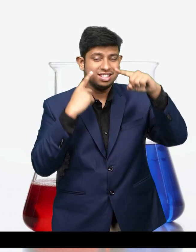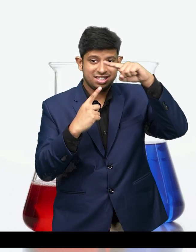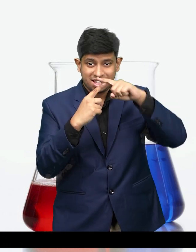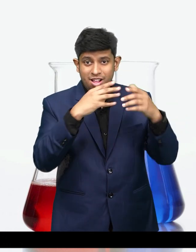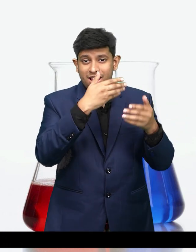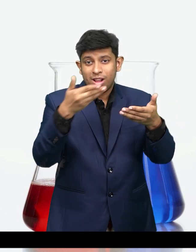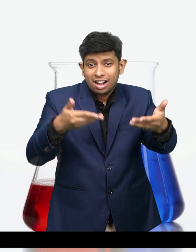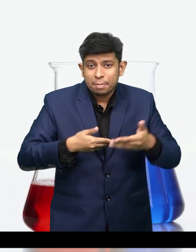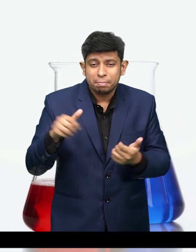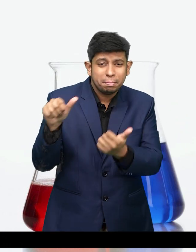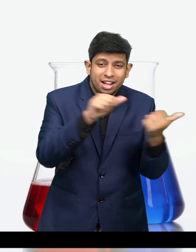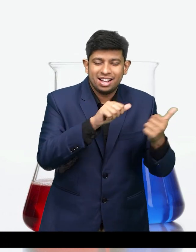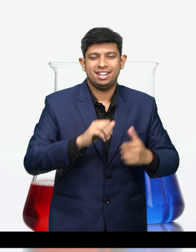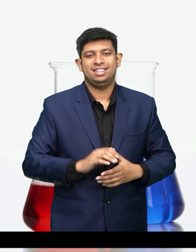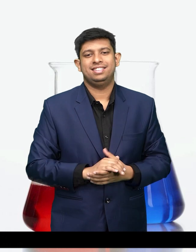తిరిగి స్వాగతం.